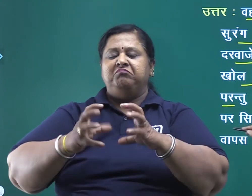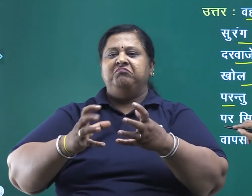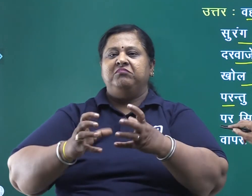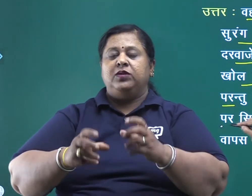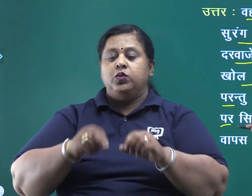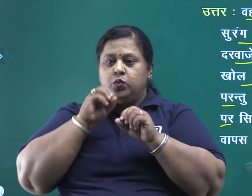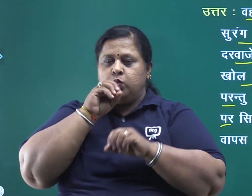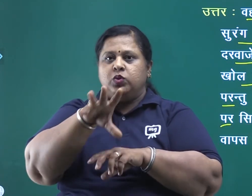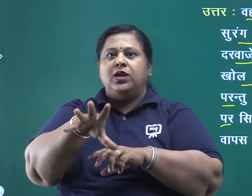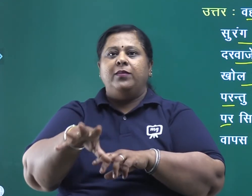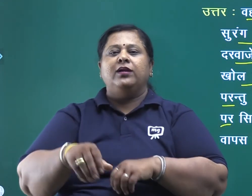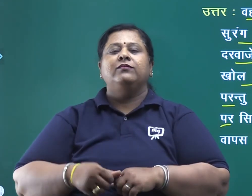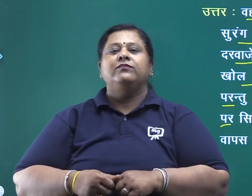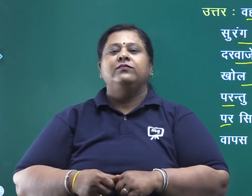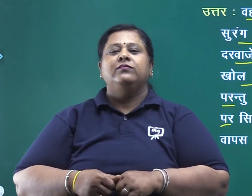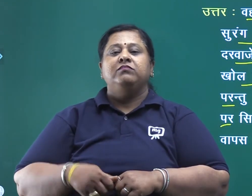सूचना पर